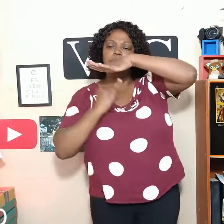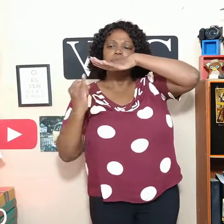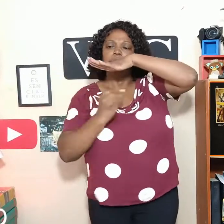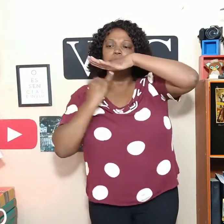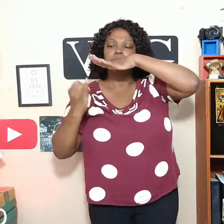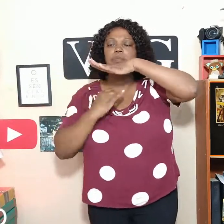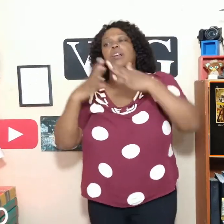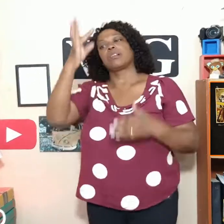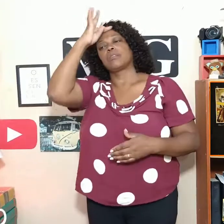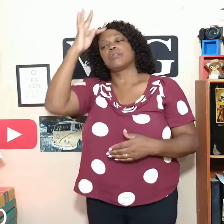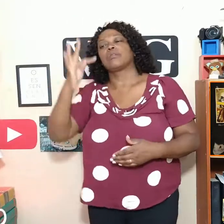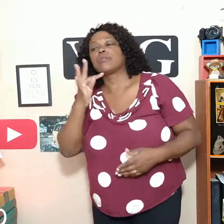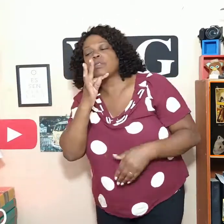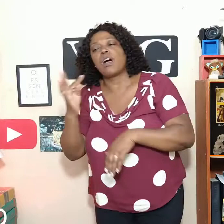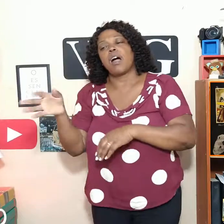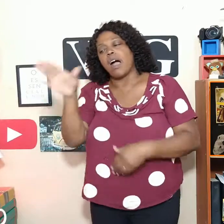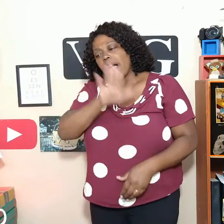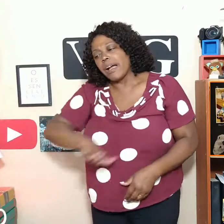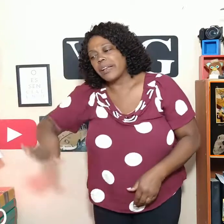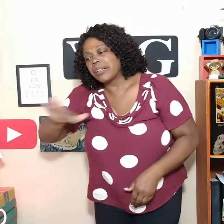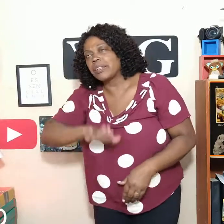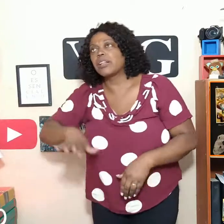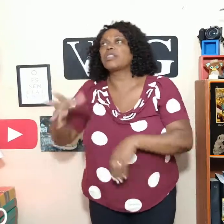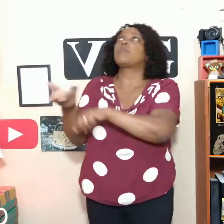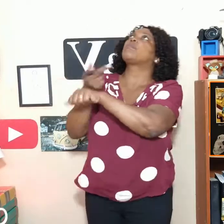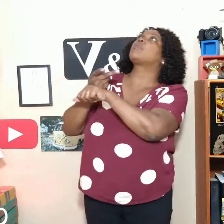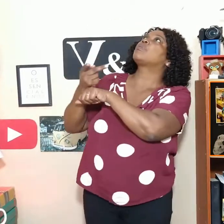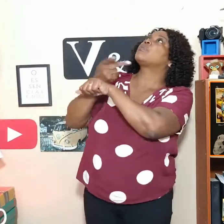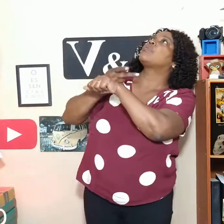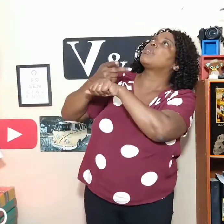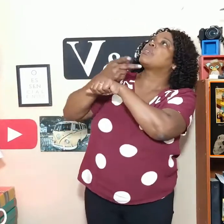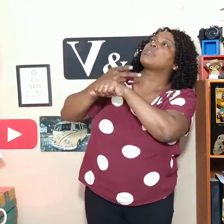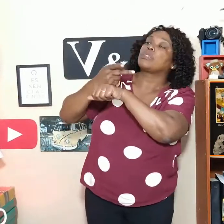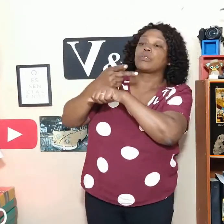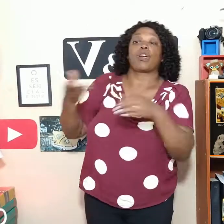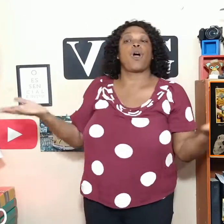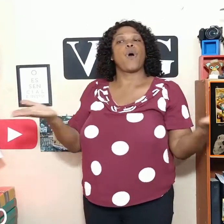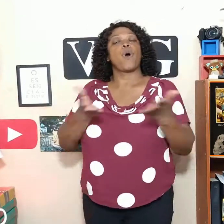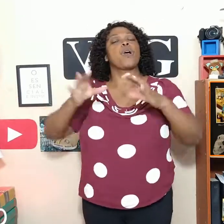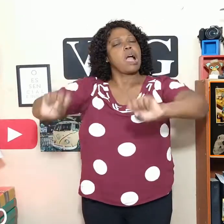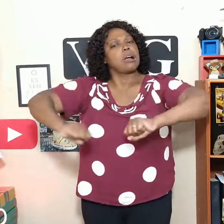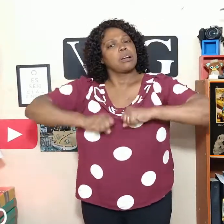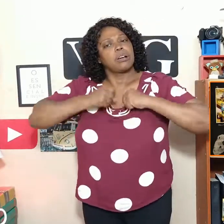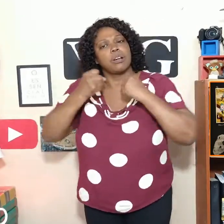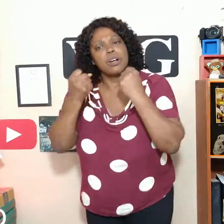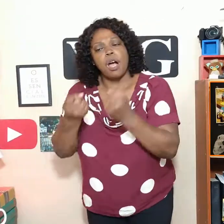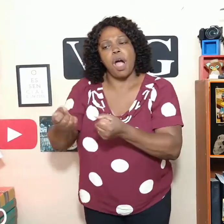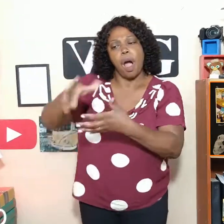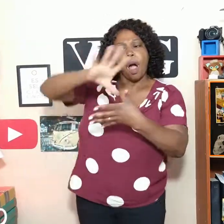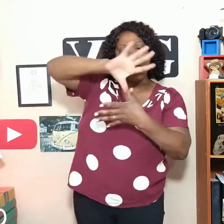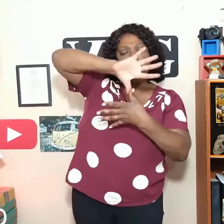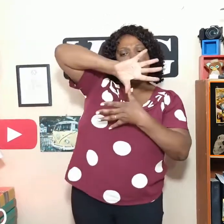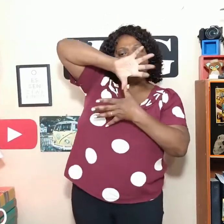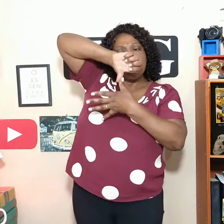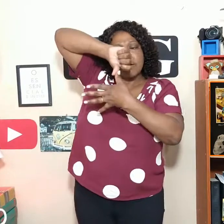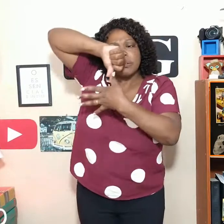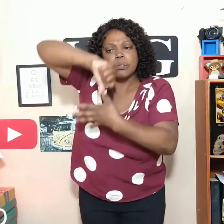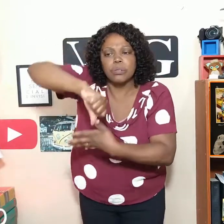industrialização. Tradicionalmente, crianças procuravam no céu pelo seu trenó. Hoje, o Comando de Defesa Aérea da América do Norte, conhecido pela